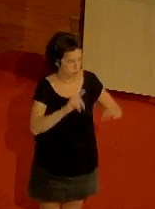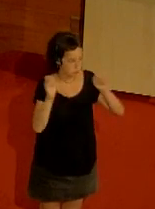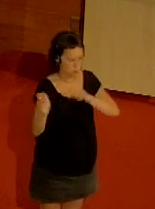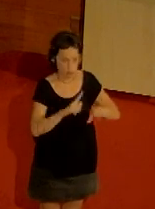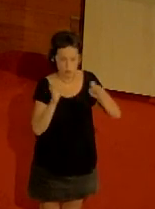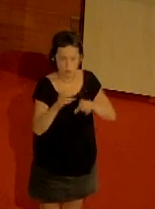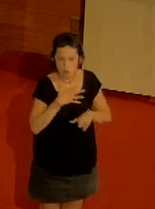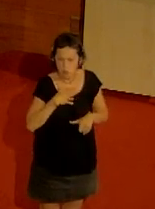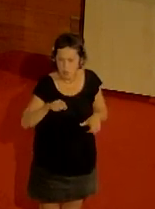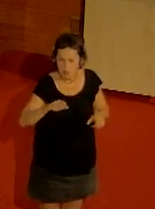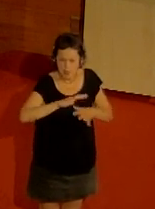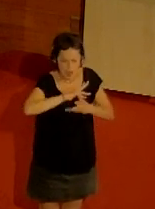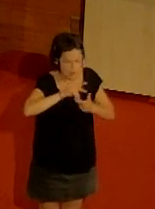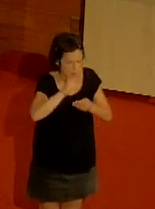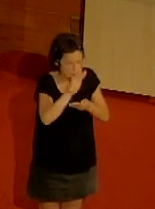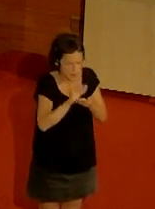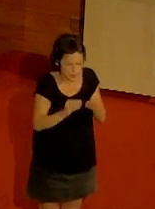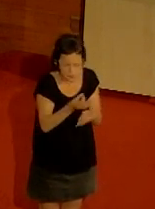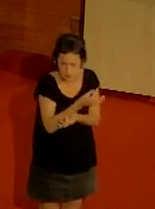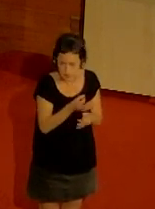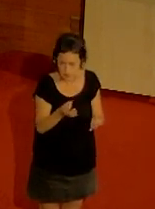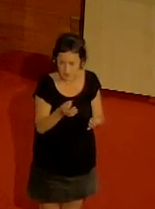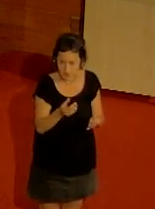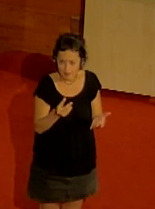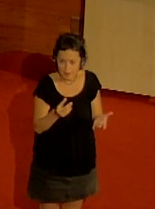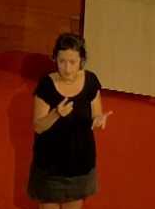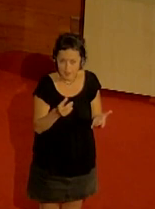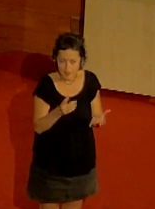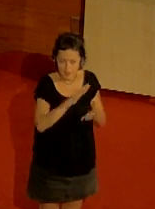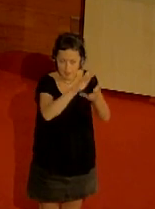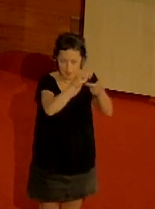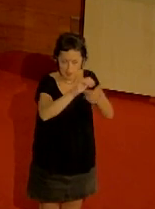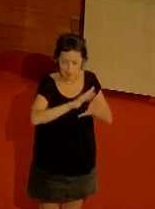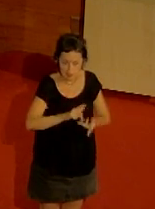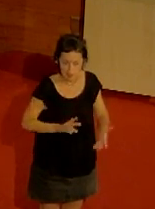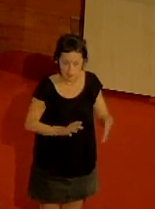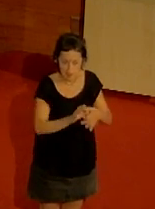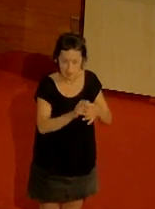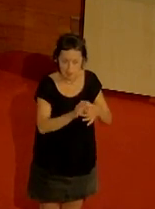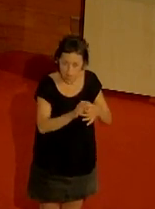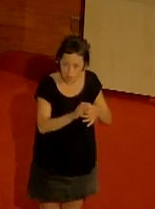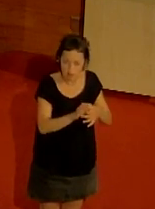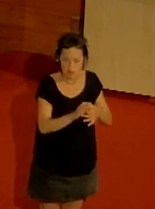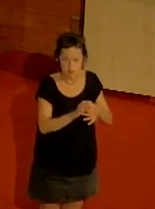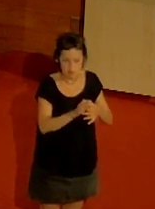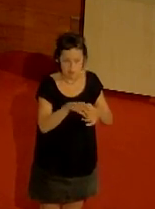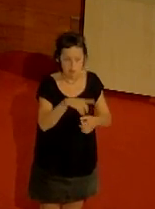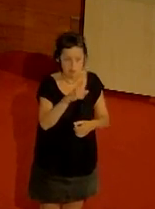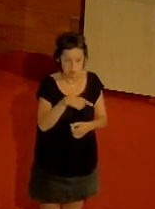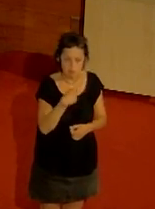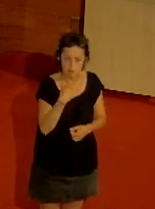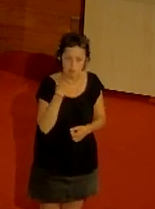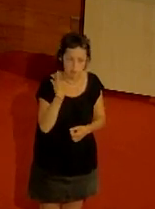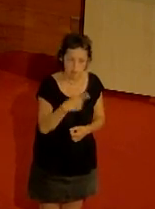impecable, pero ya ese silogismo, que es inadvertido, dice, una cosa va conectada a la otra. ¿Por qué? Porque